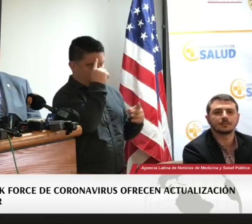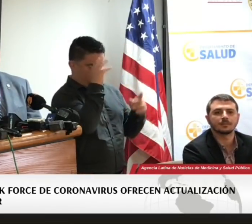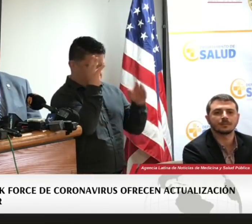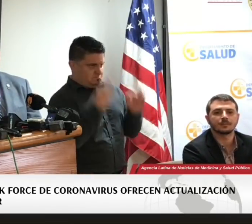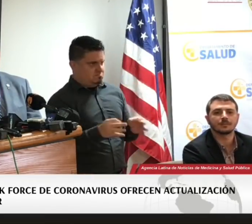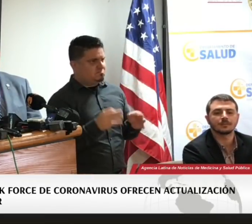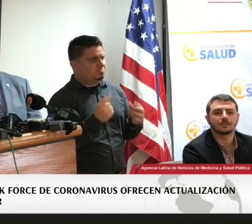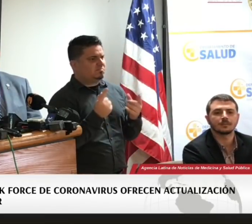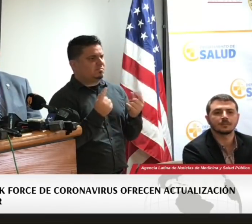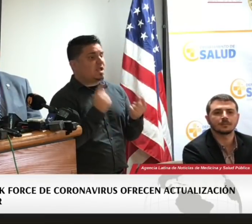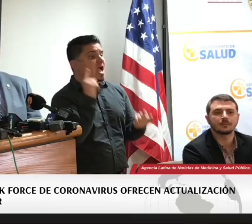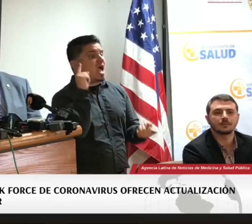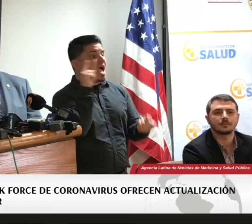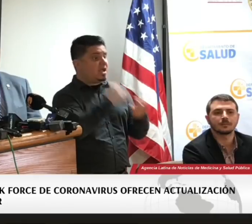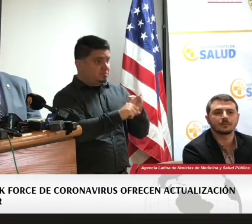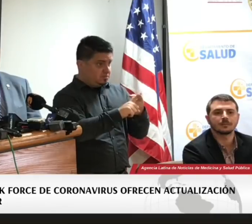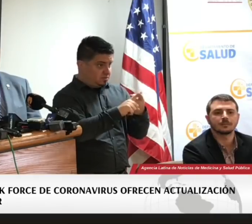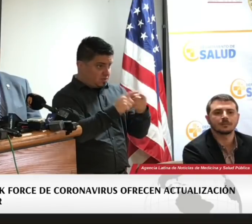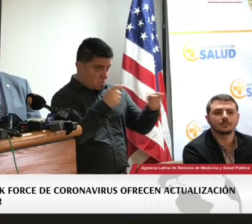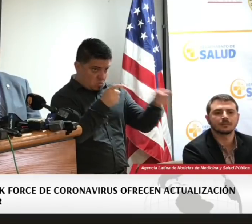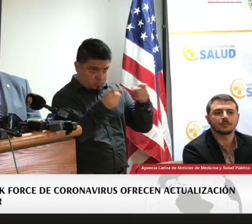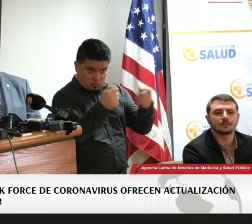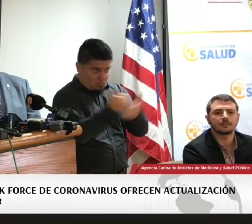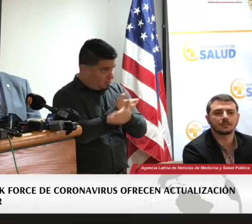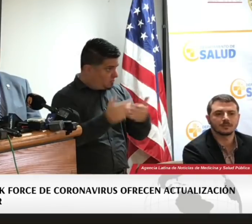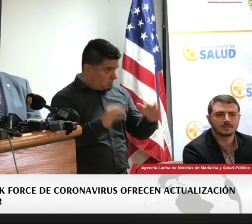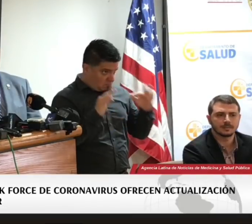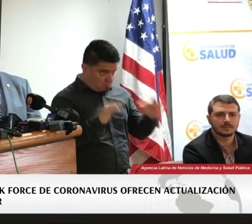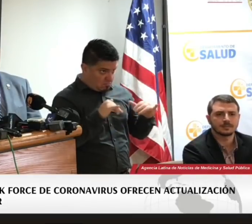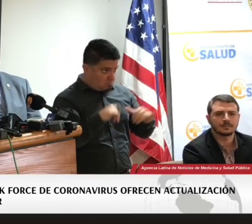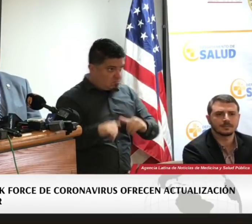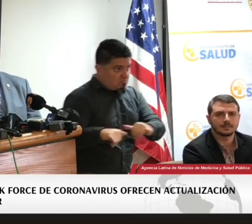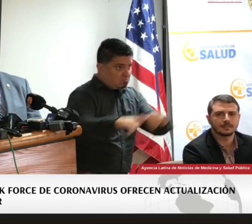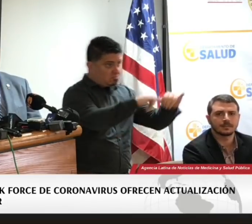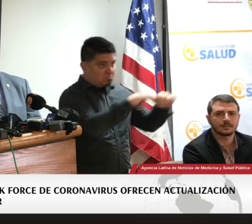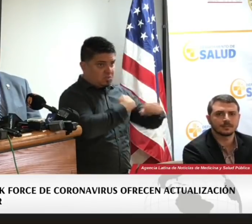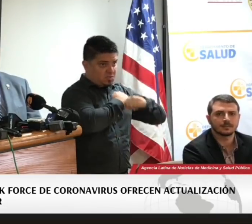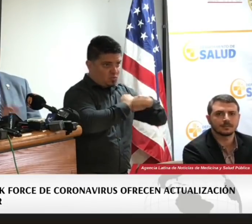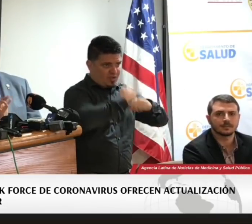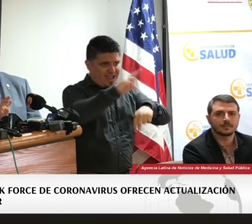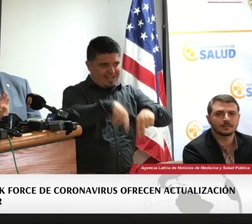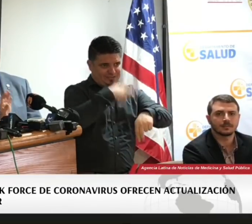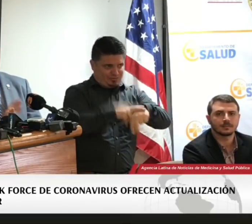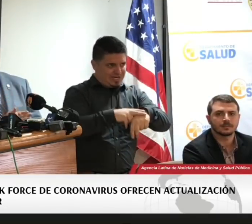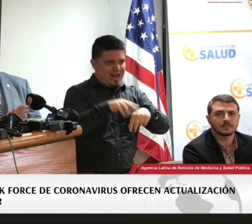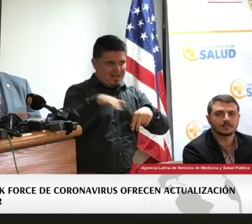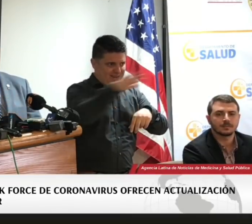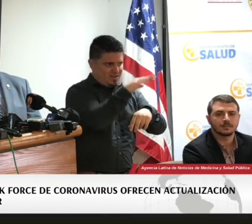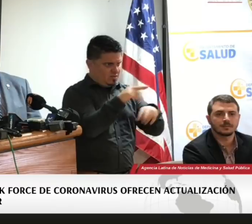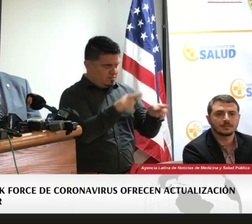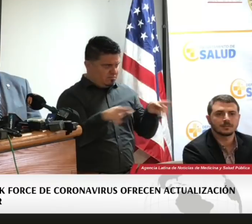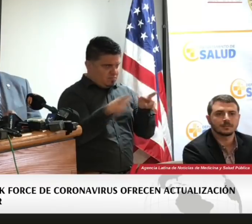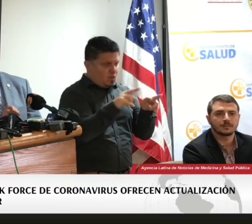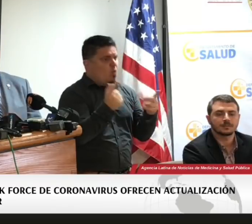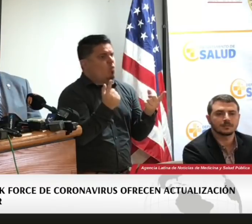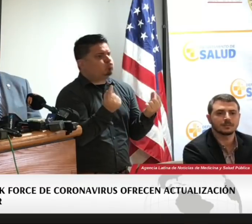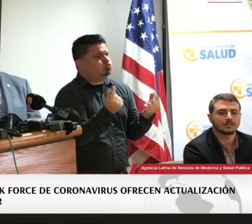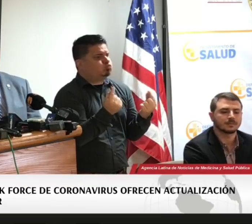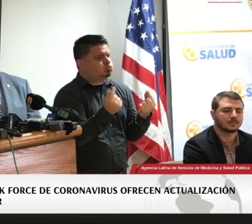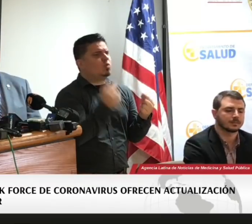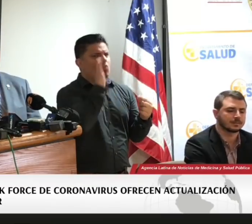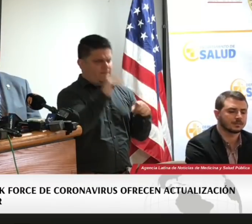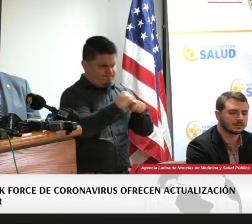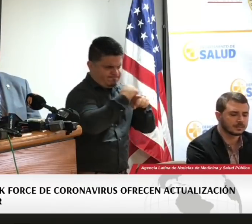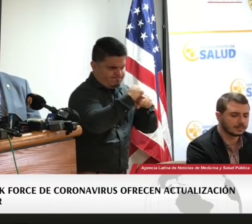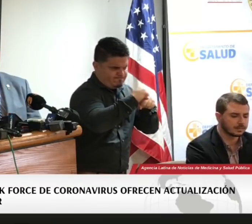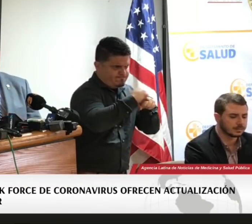un control similar al que vamos a hacer en los aeropuertos con la Guardia Nacional, inicialmente se va a hacer un screening que a Vieques y Culebra